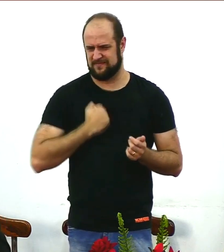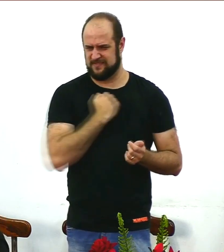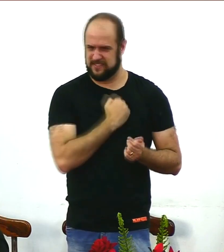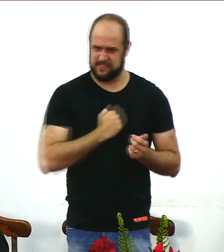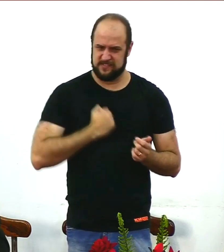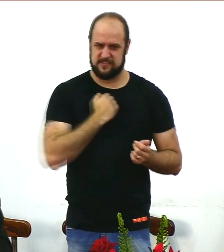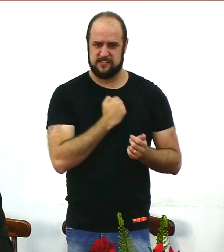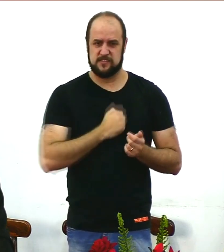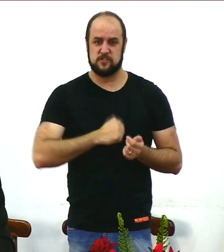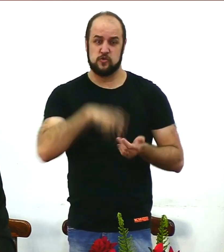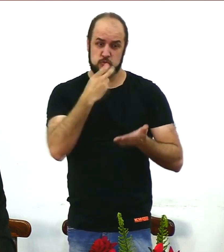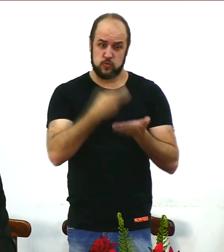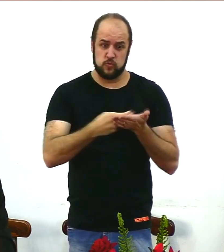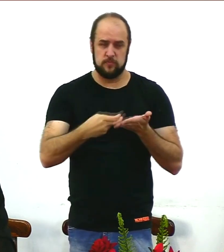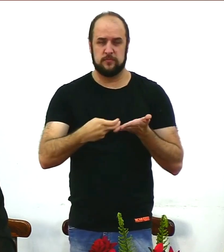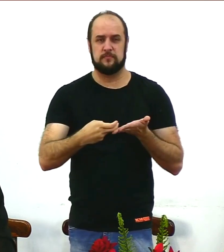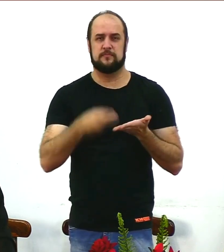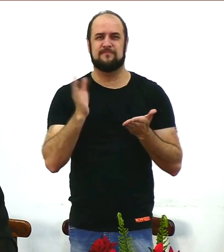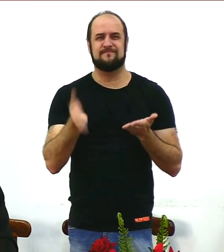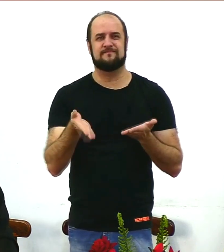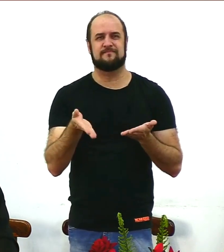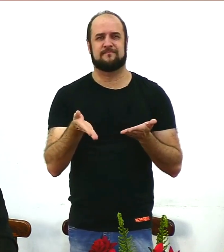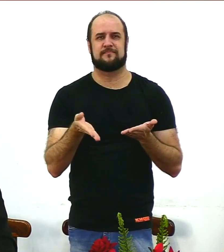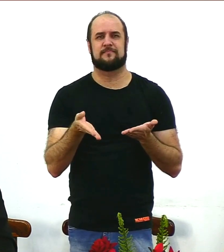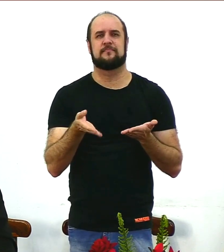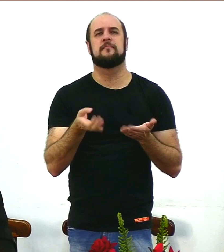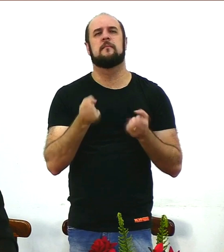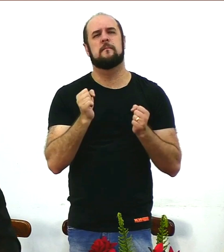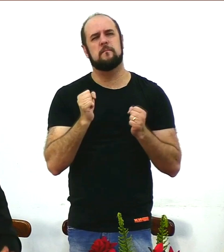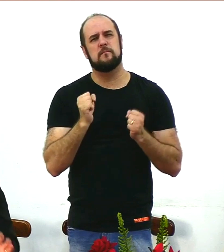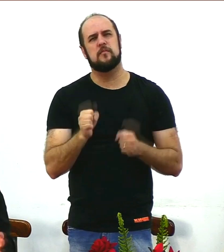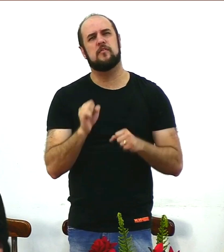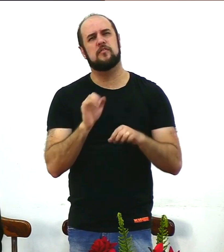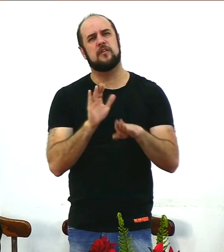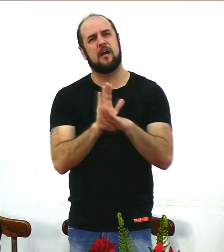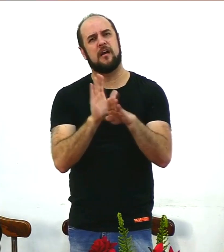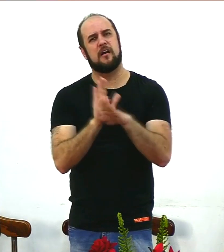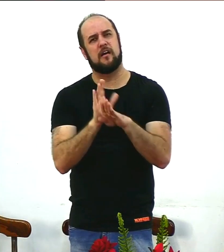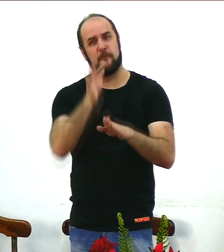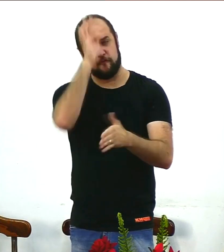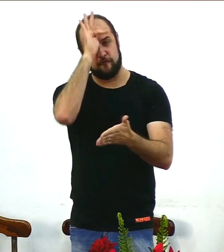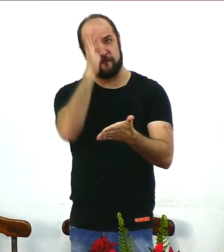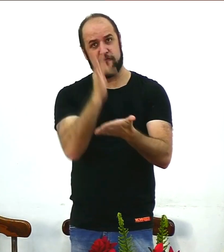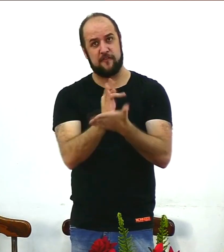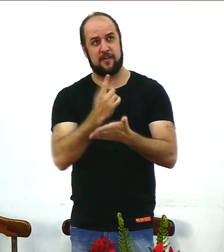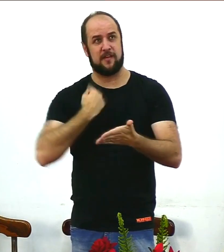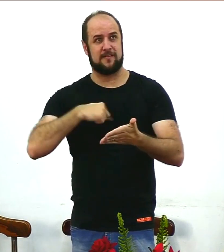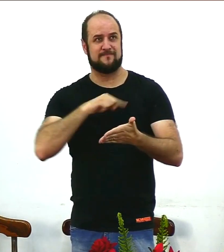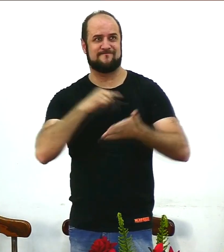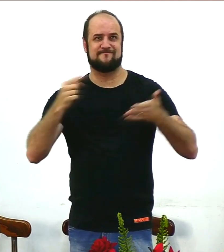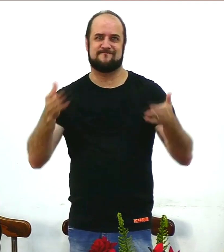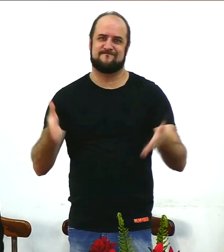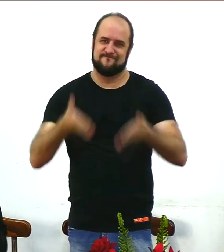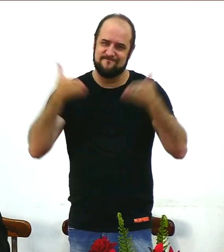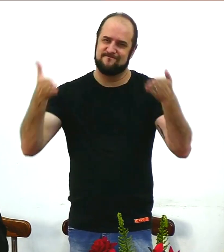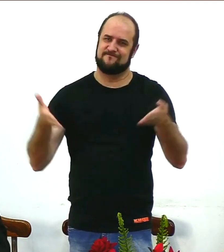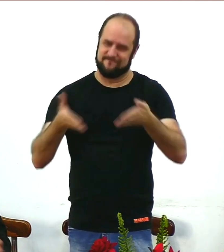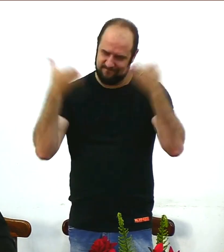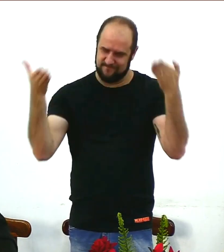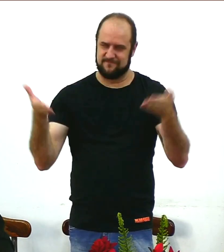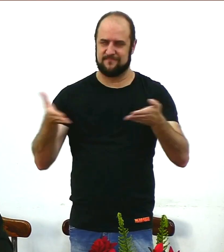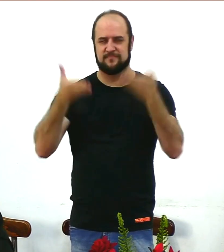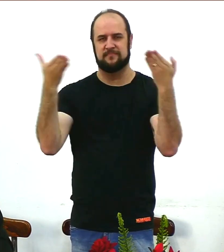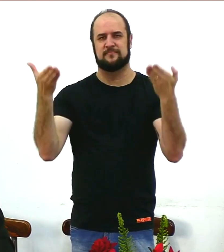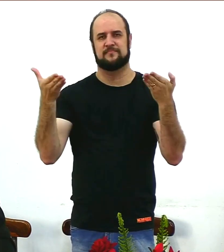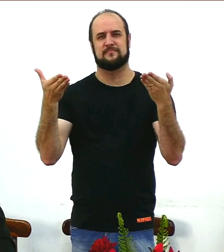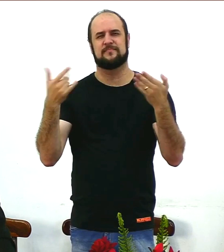um culto ordeiro, um culto que glorifica ao Senhor verdadeiramente. Estamos todos nós assim. Eu não sei se